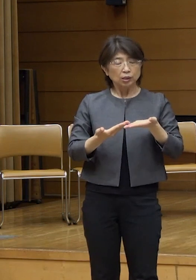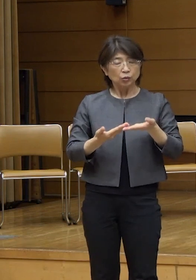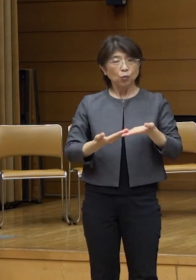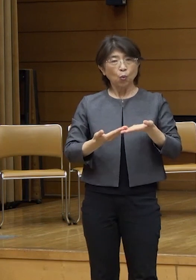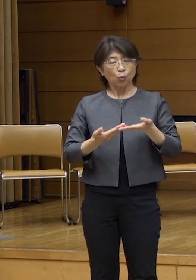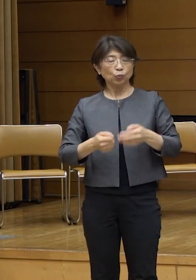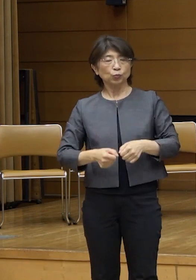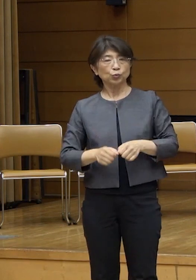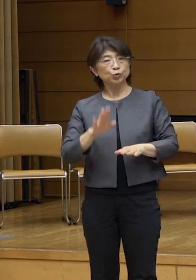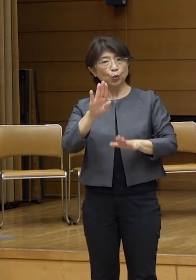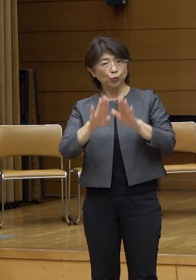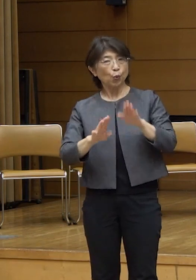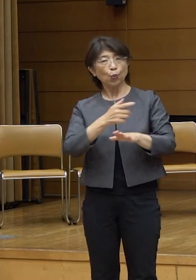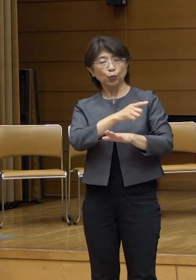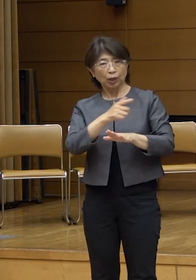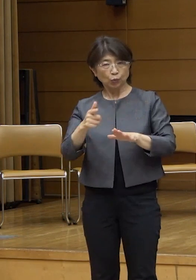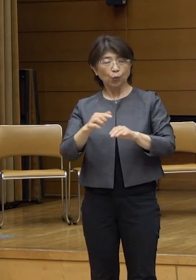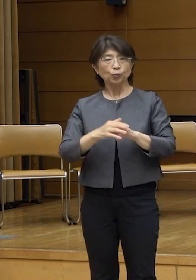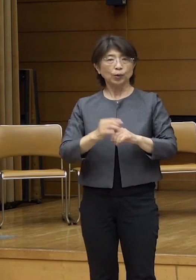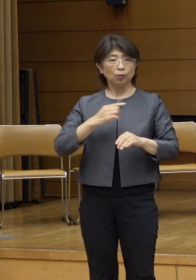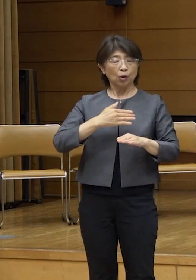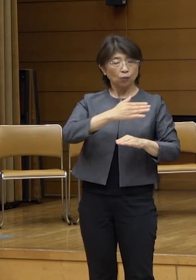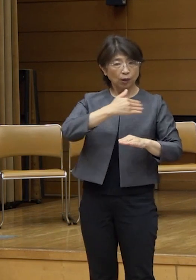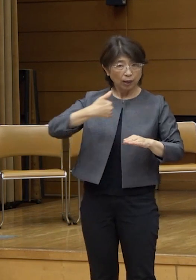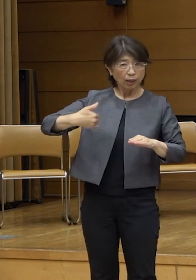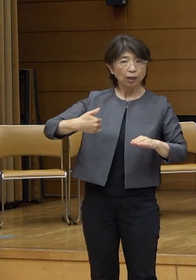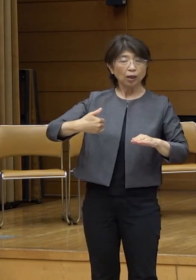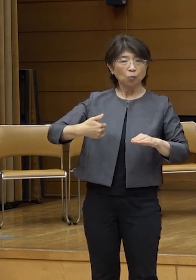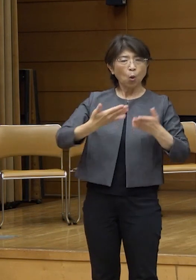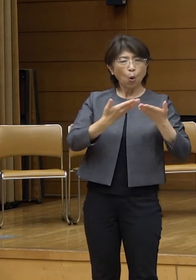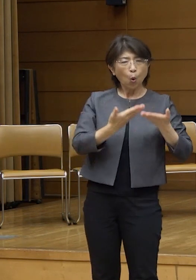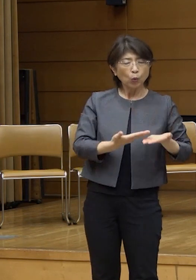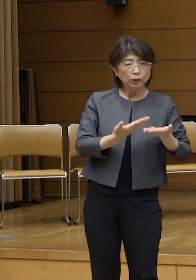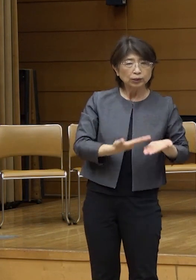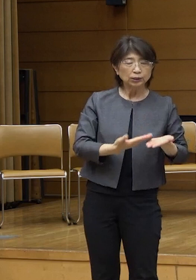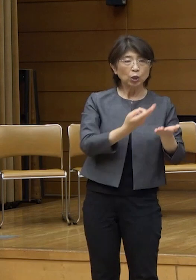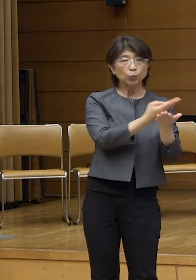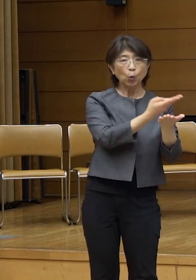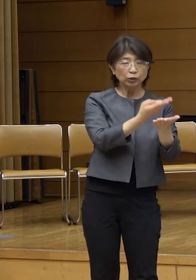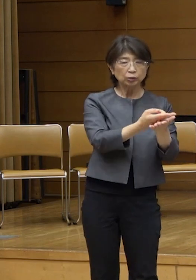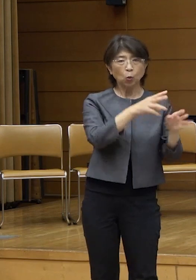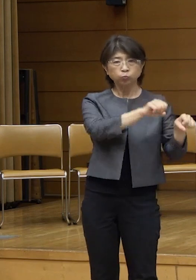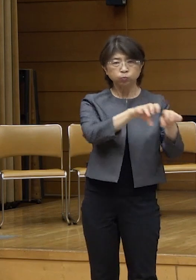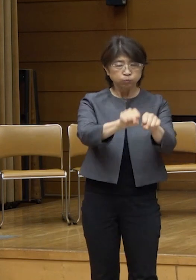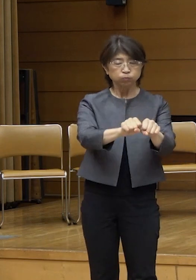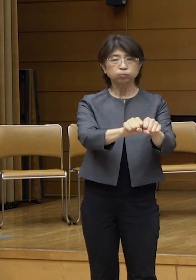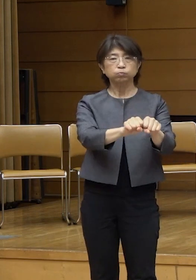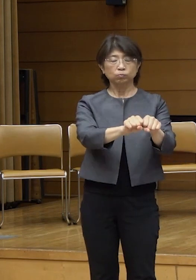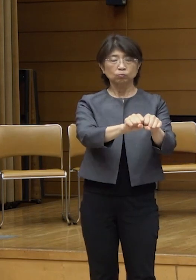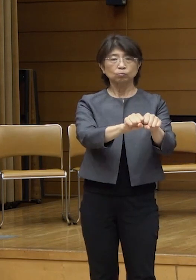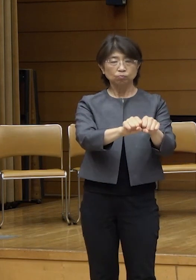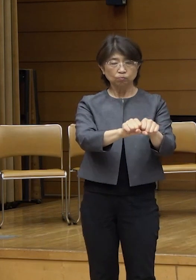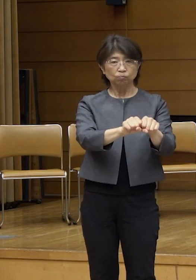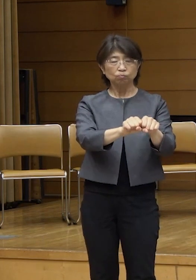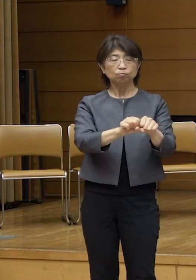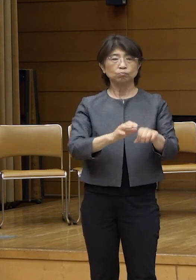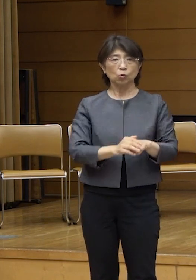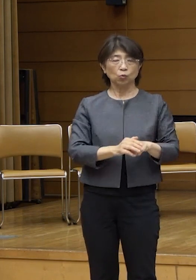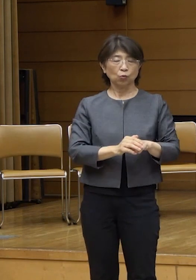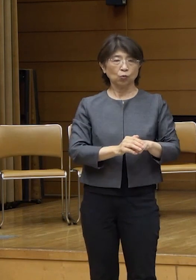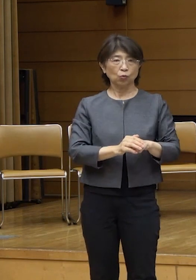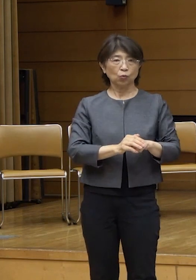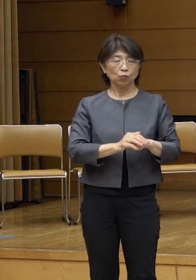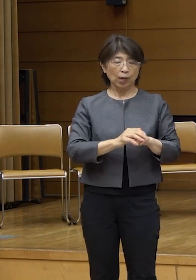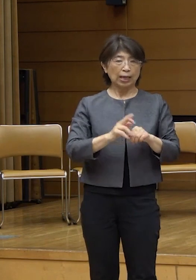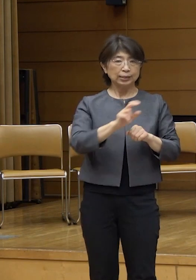にして、我々としては重症病床を確保しているというそういったセーフティーネットのつもりでありますが、